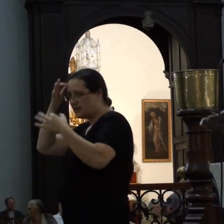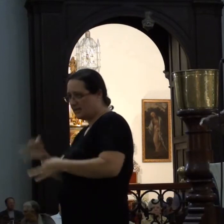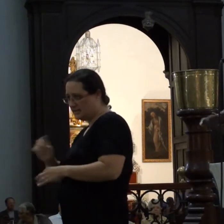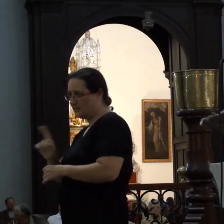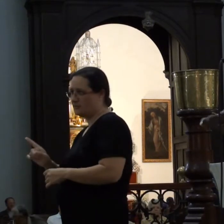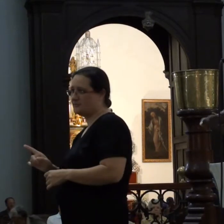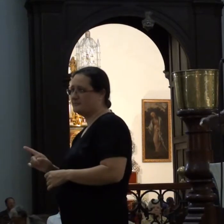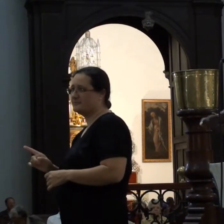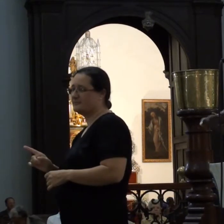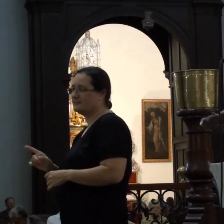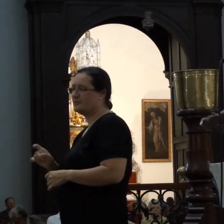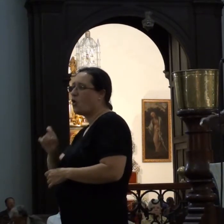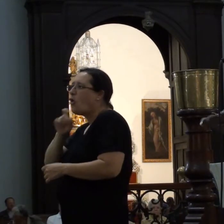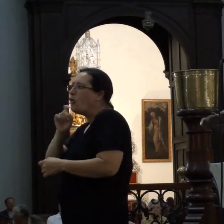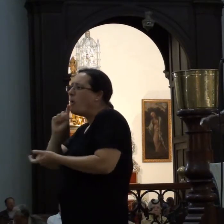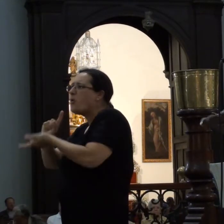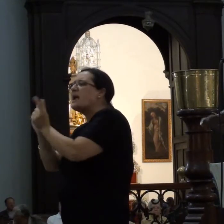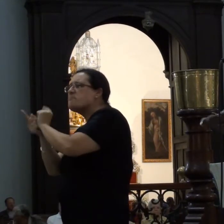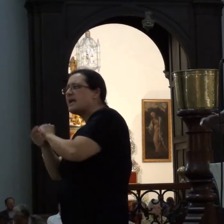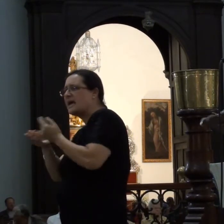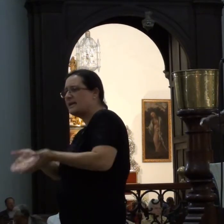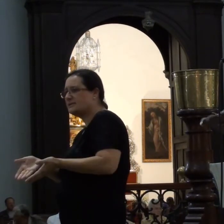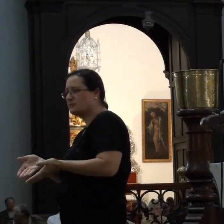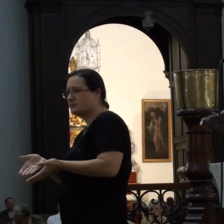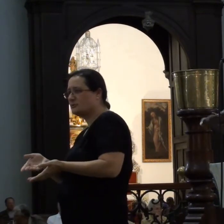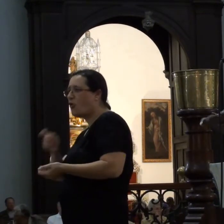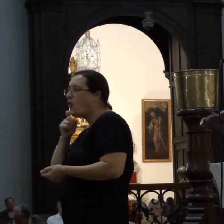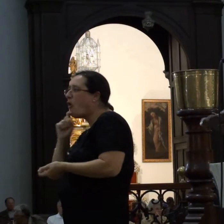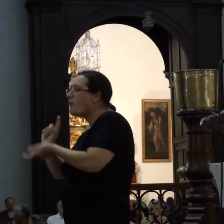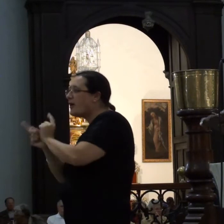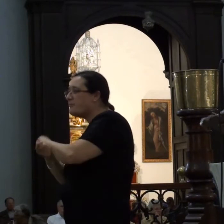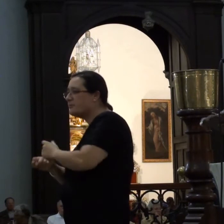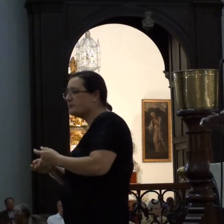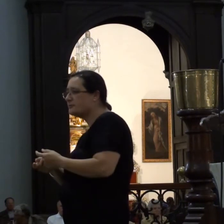pasa Cómo pasar de un cristianismo de convicción